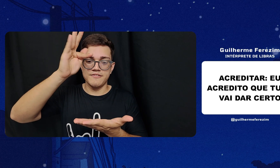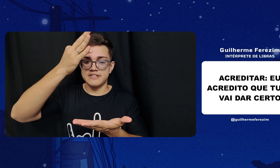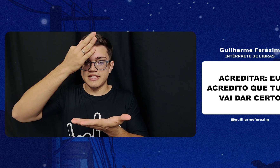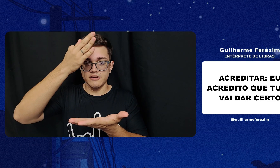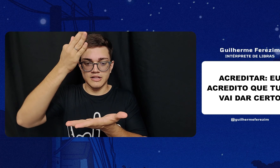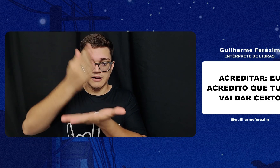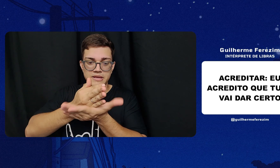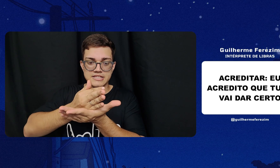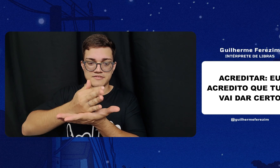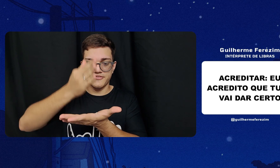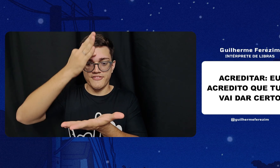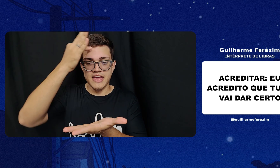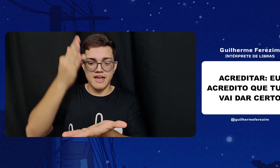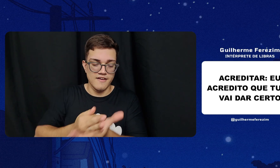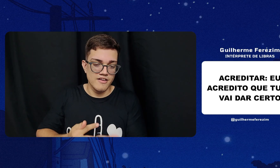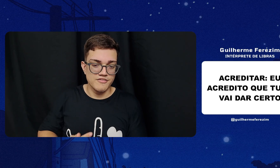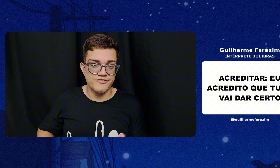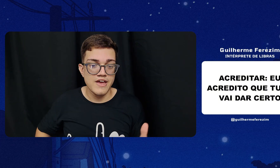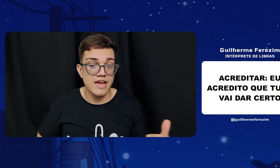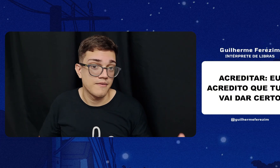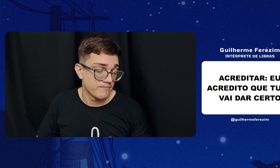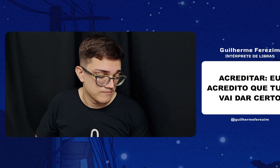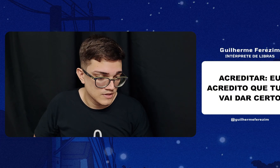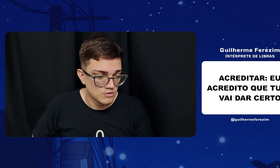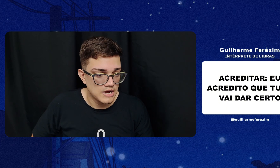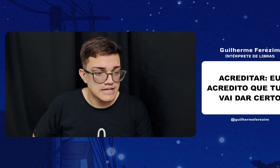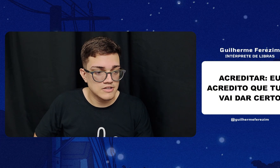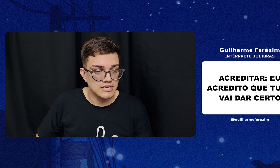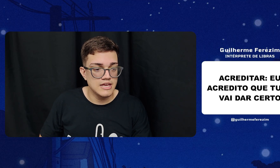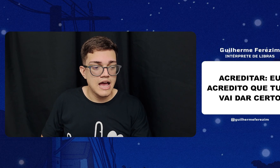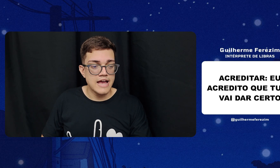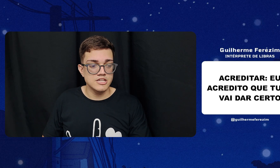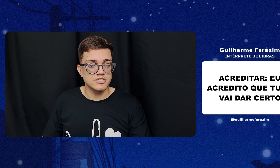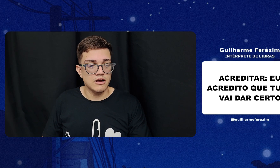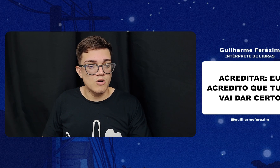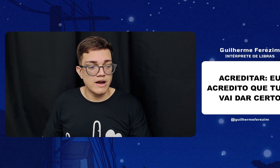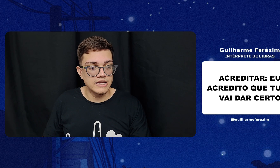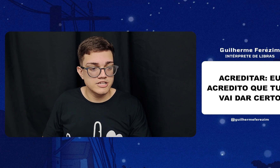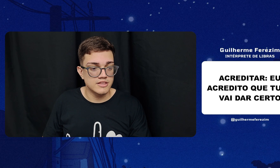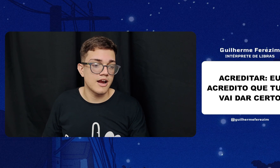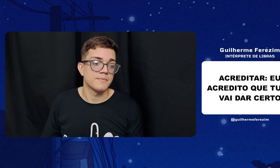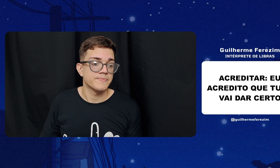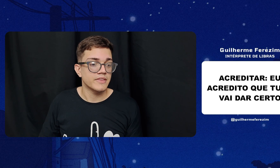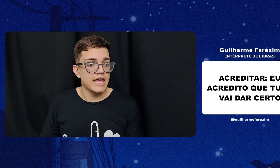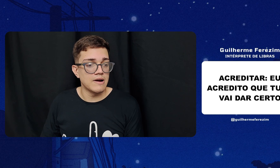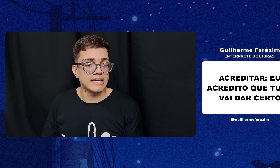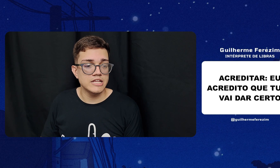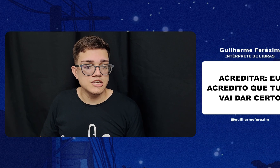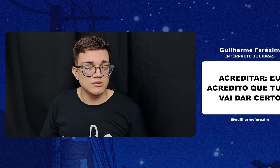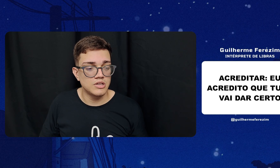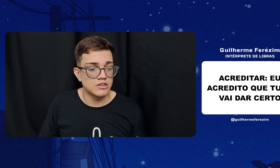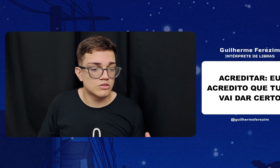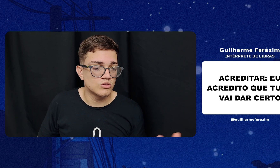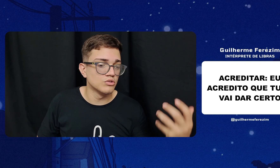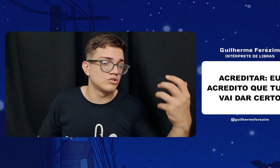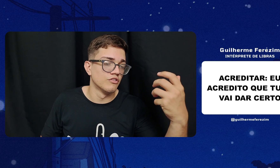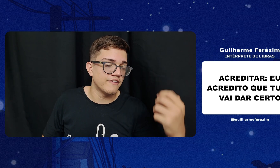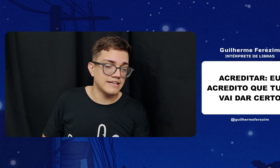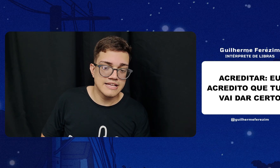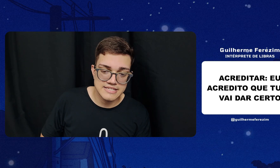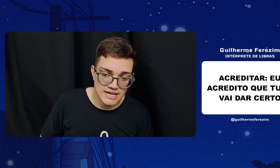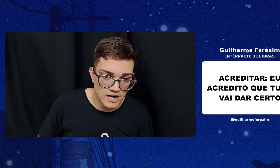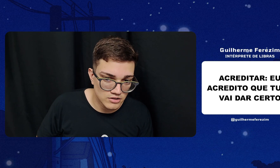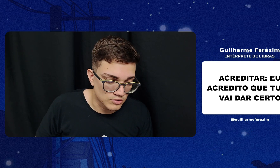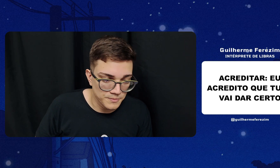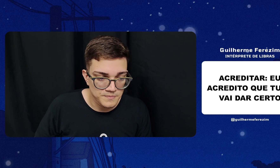o F saindo da cabeça. Fé. Fé. No caso aqui, a gente tá com acreditar. Eu acredito que tudo vai